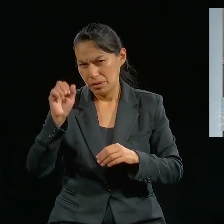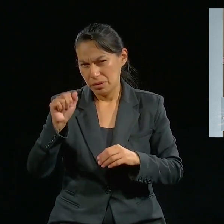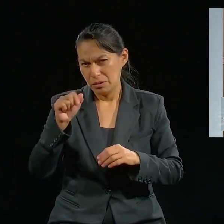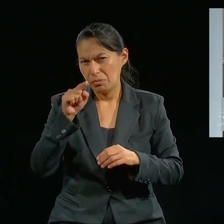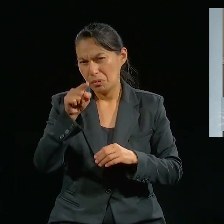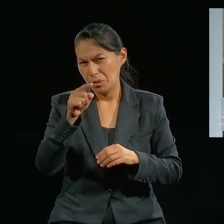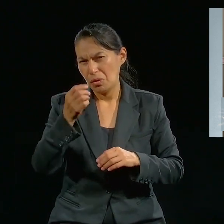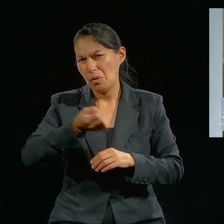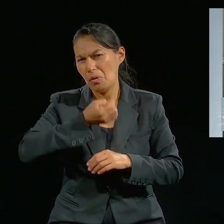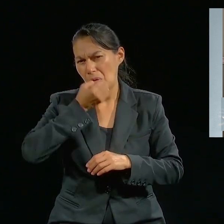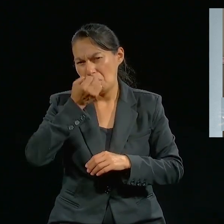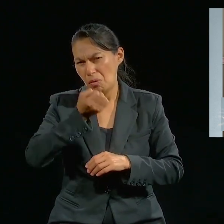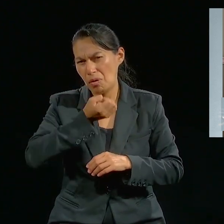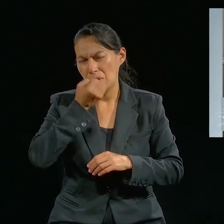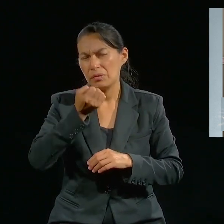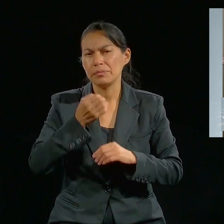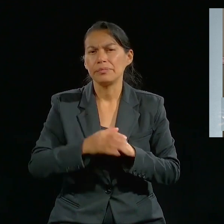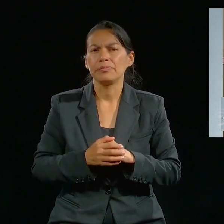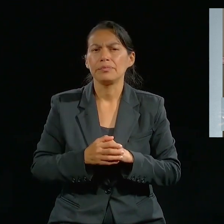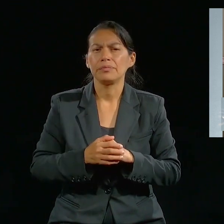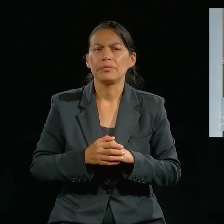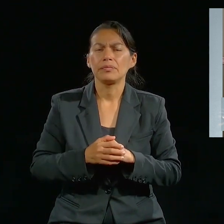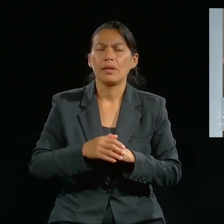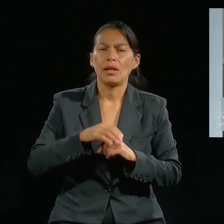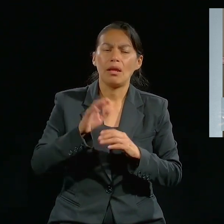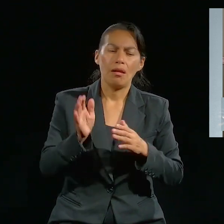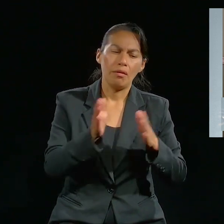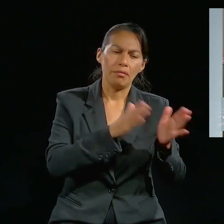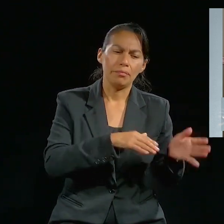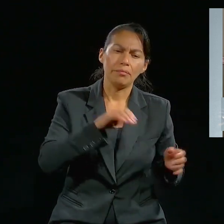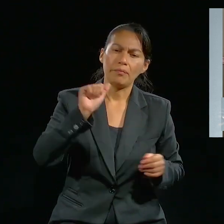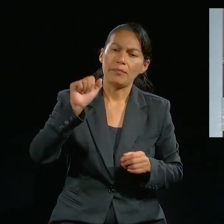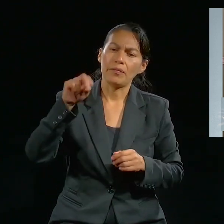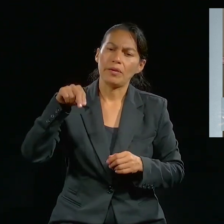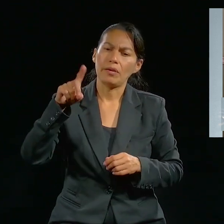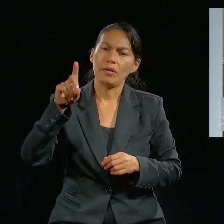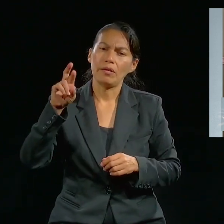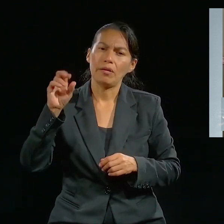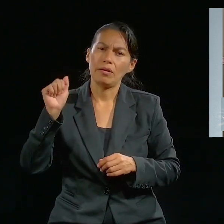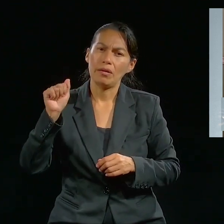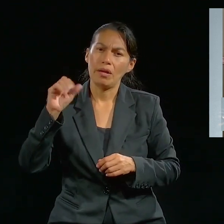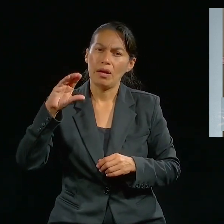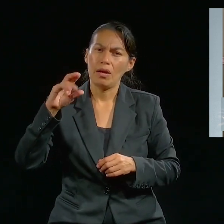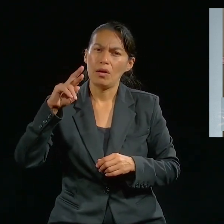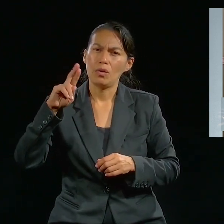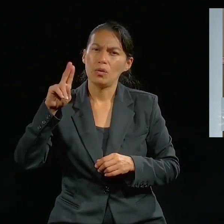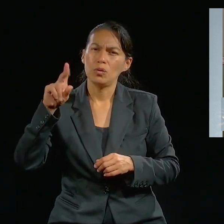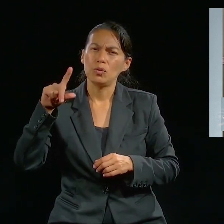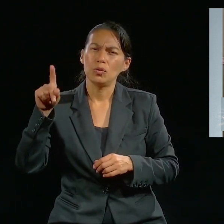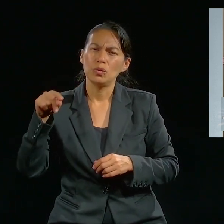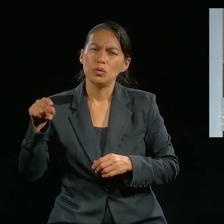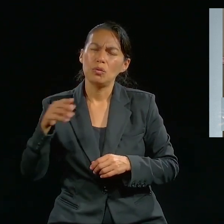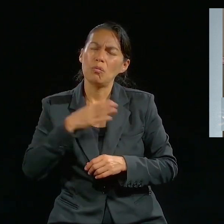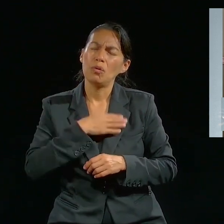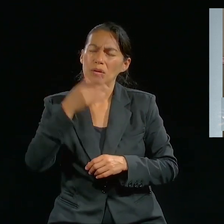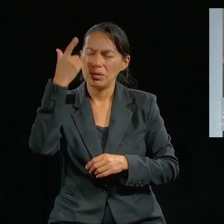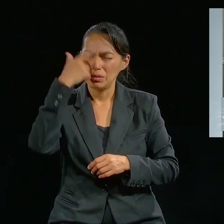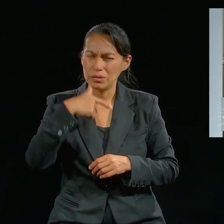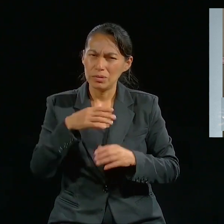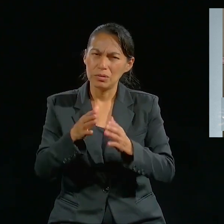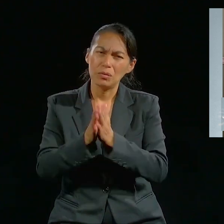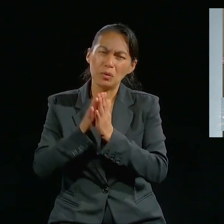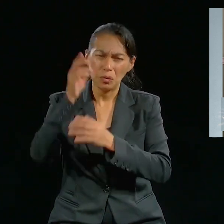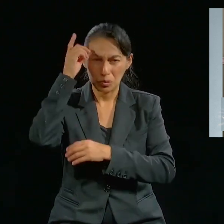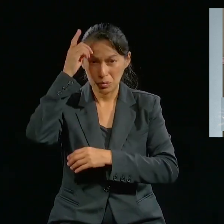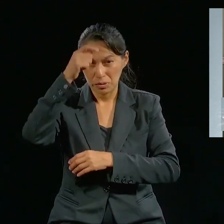orando por esta petición Andrea Cruz buenas noches Dios les bendiga una petición